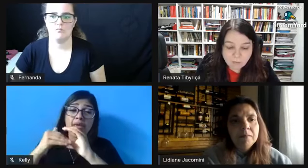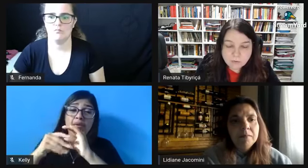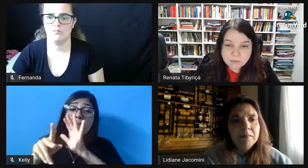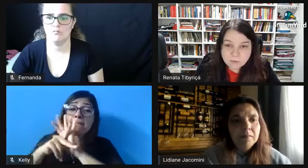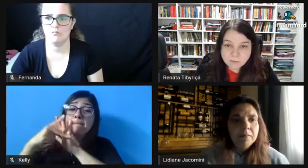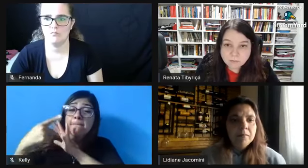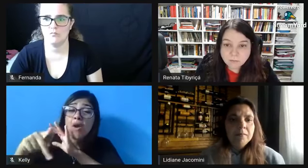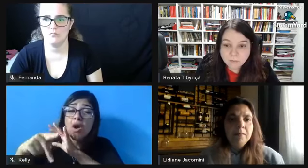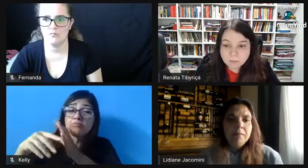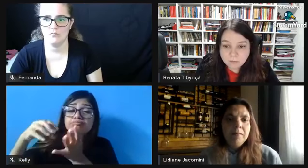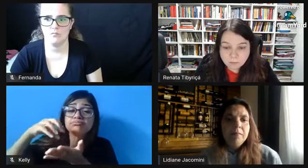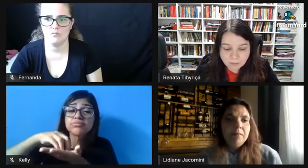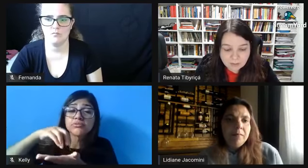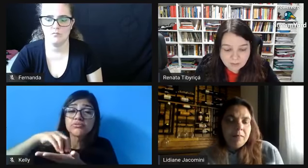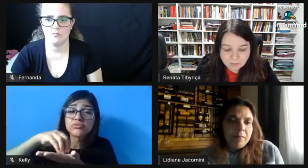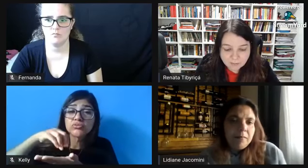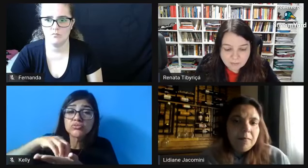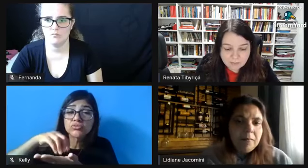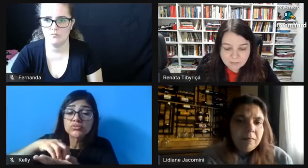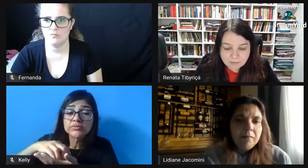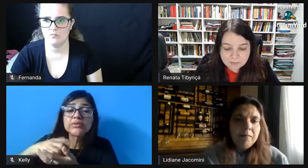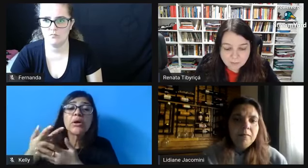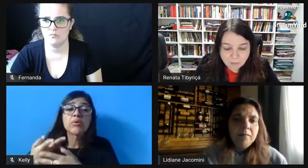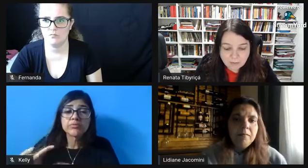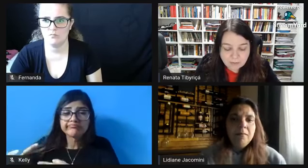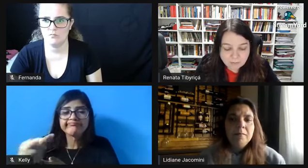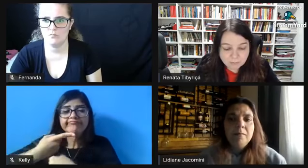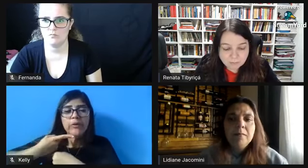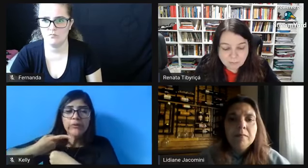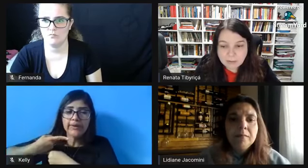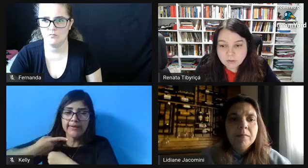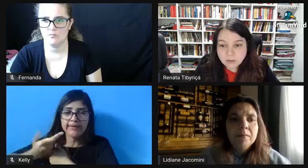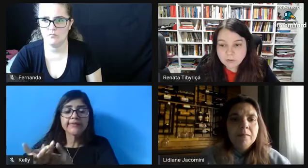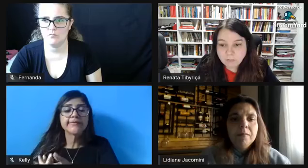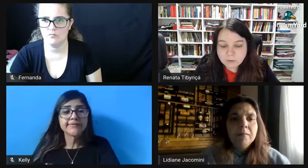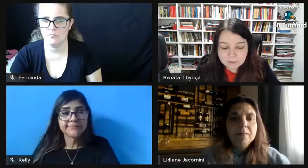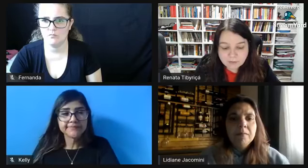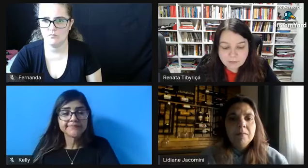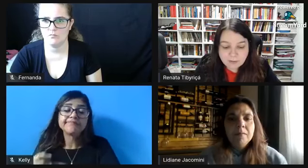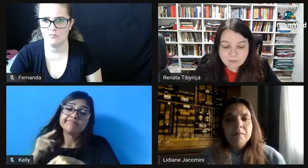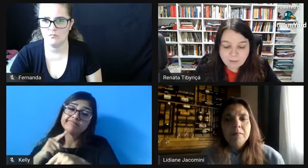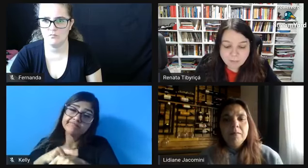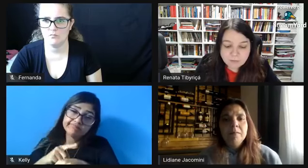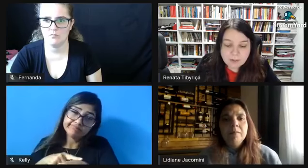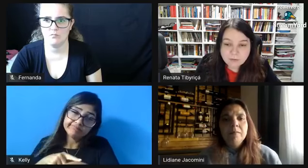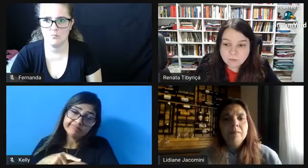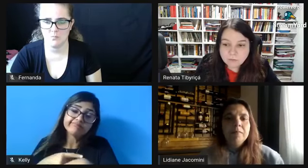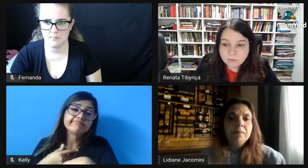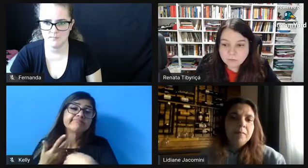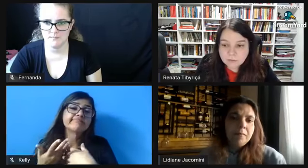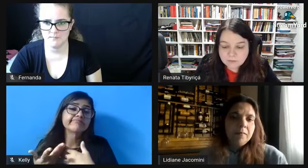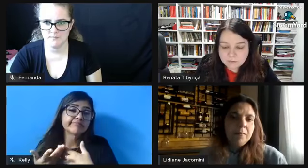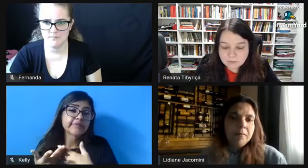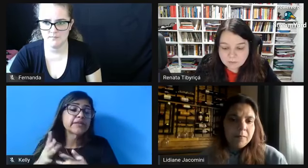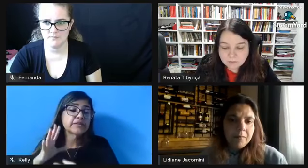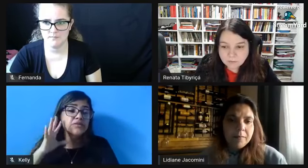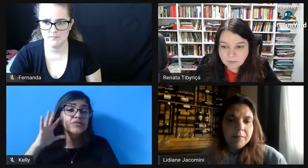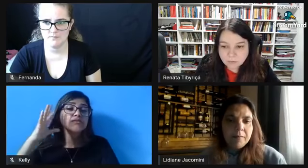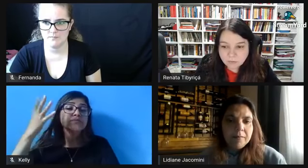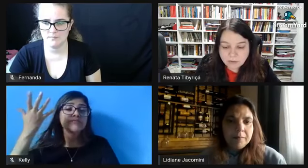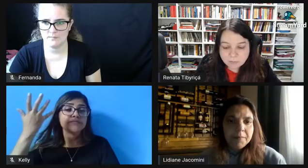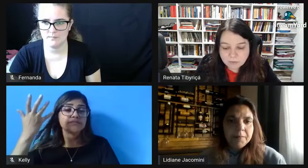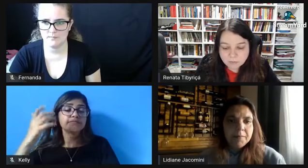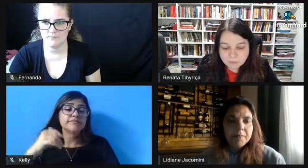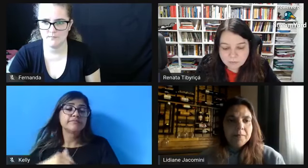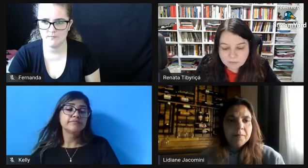vocês também possam nos procurar nesse momento, para que a gente possa até buscar soluções,